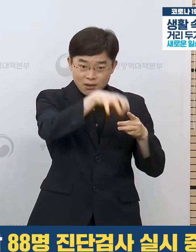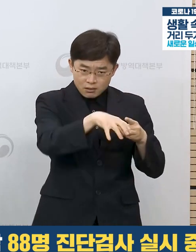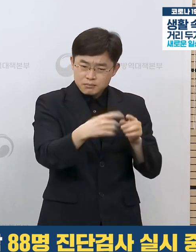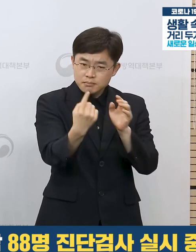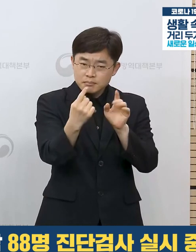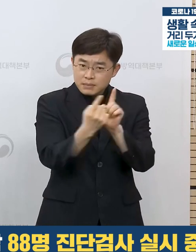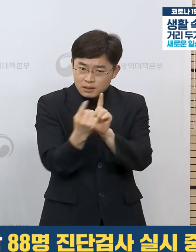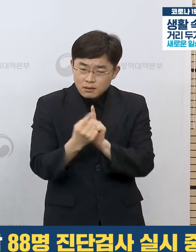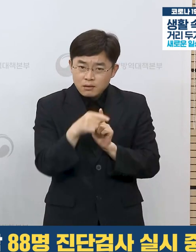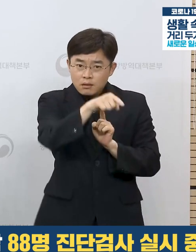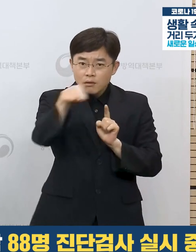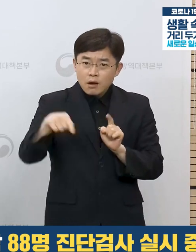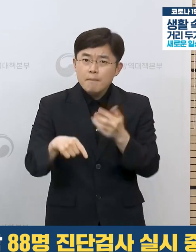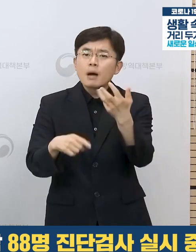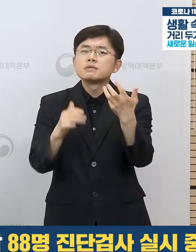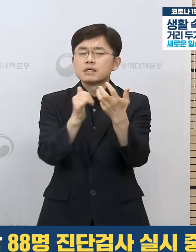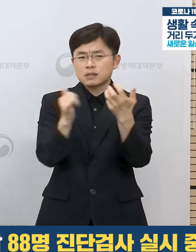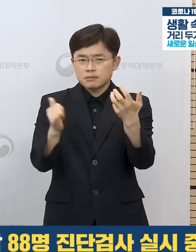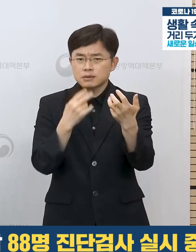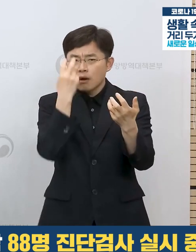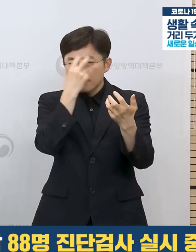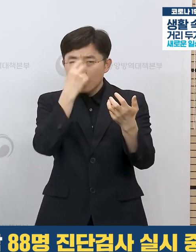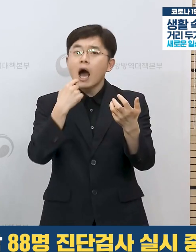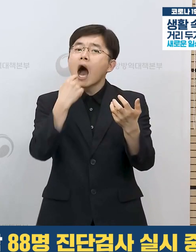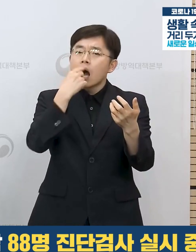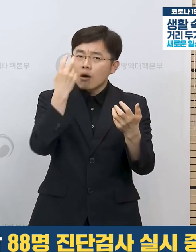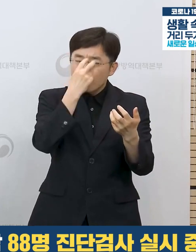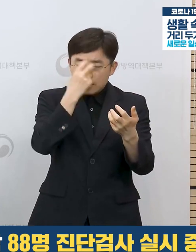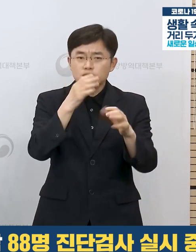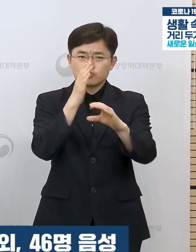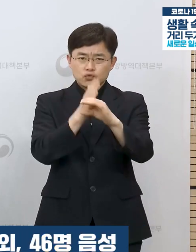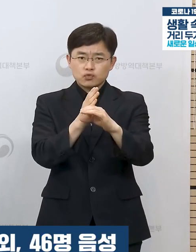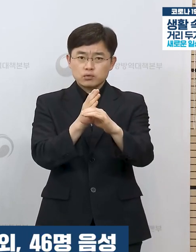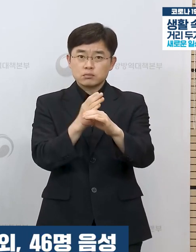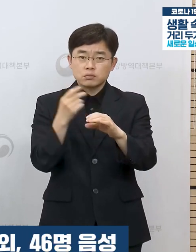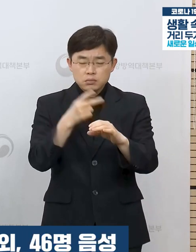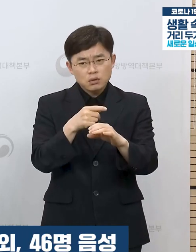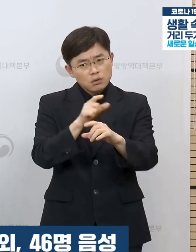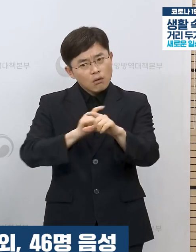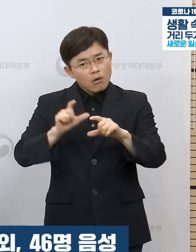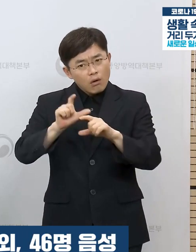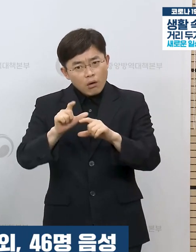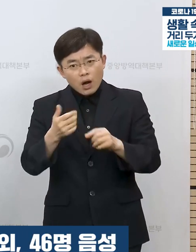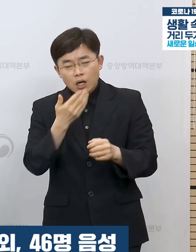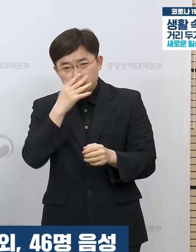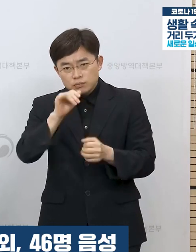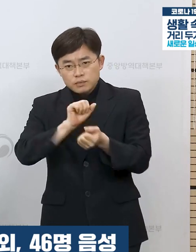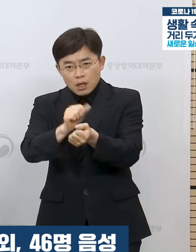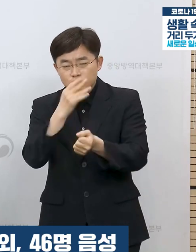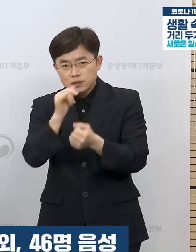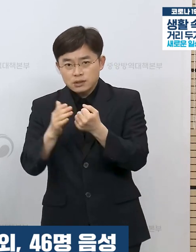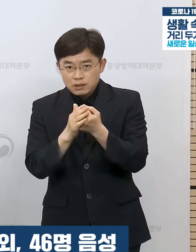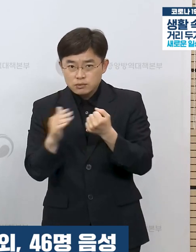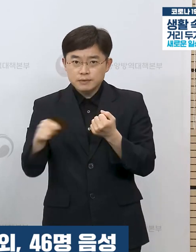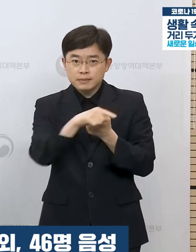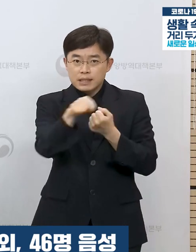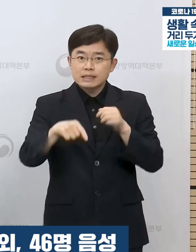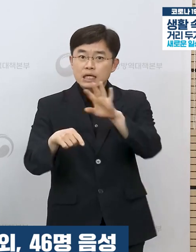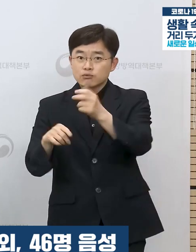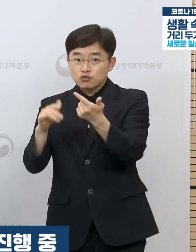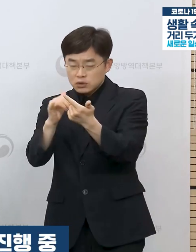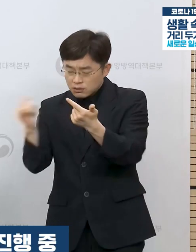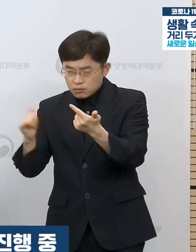접촉자를 포함해서 88명에 대한 검사를 실시 중이며 추가 확진자 13명을 제외한